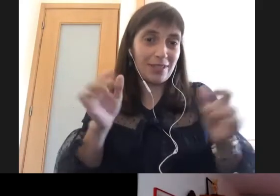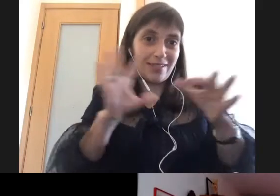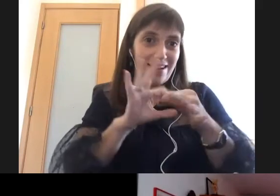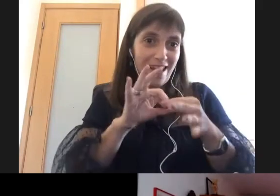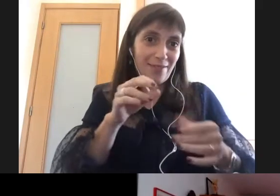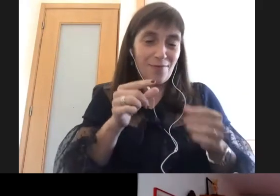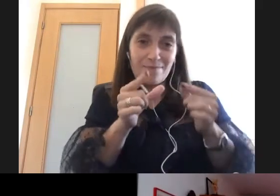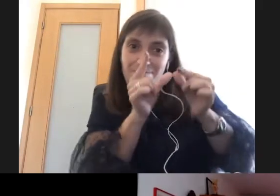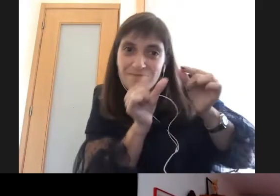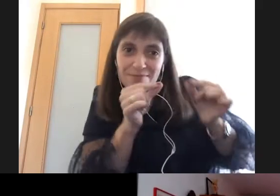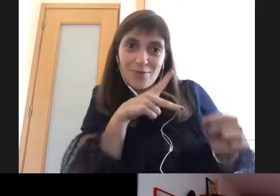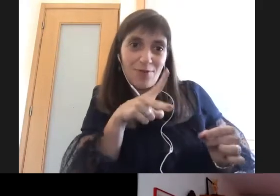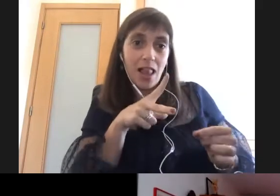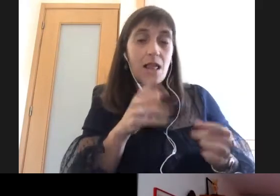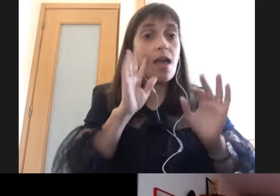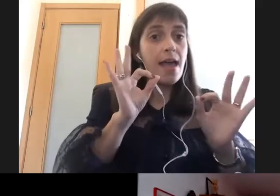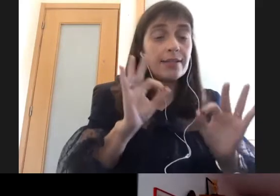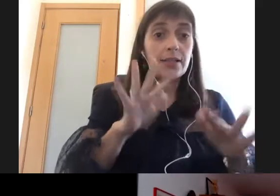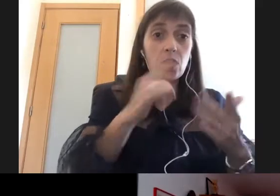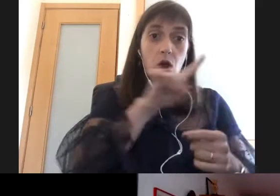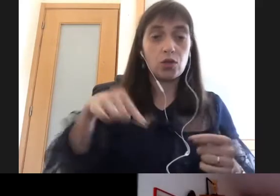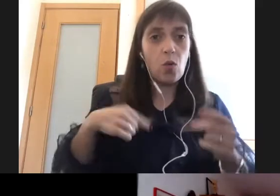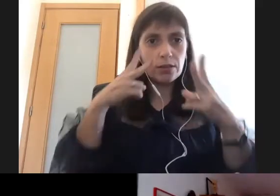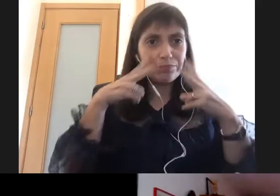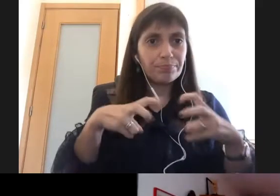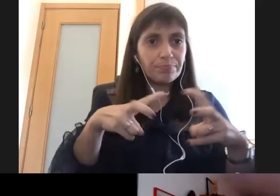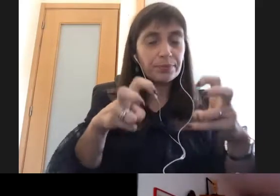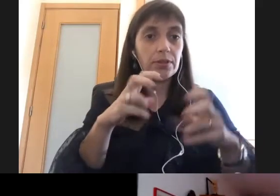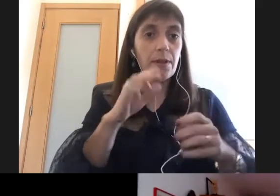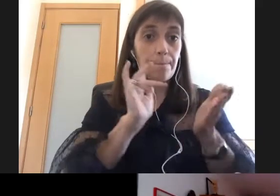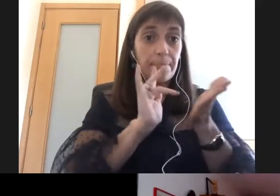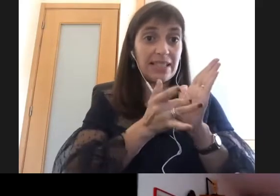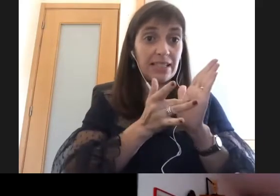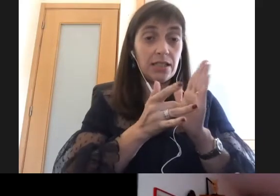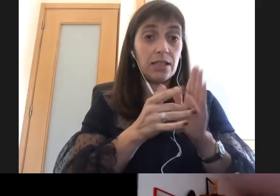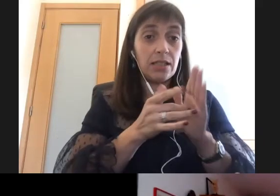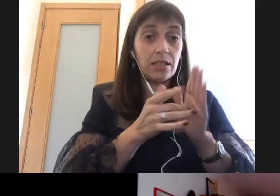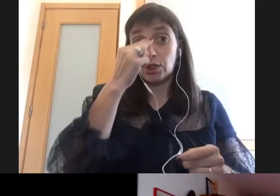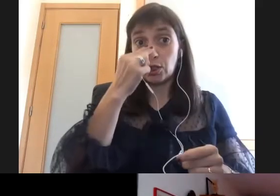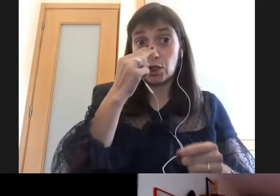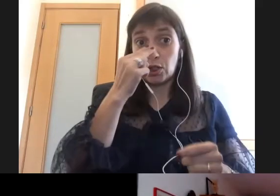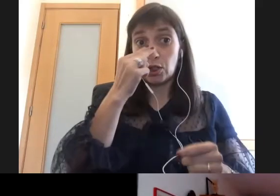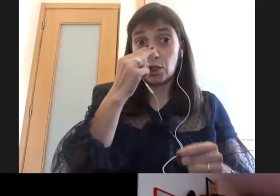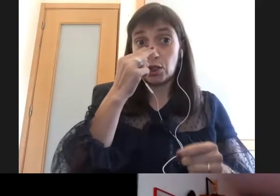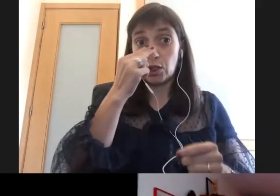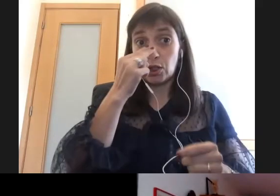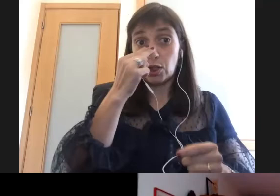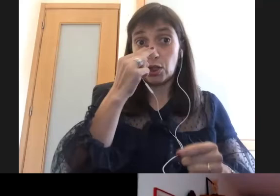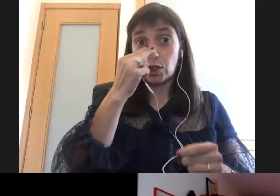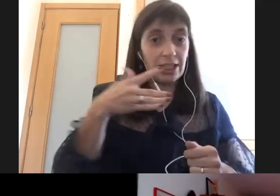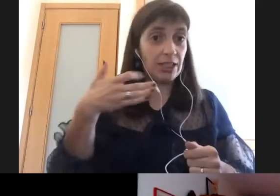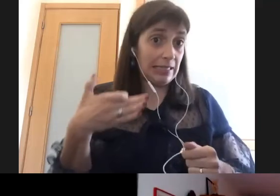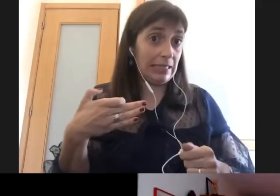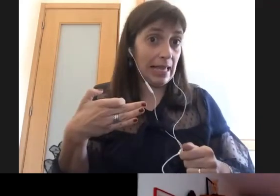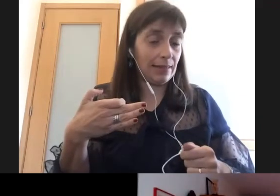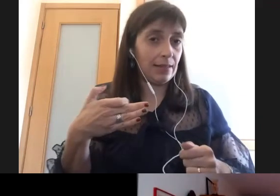Em essência, quando a gente estuda no Brasil, a história do Brasil no século XVI e XVII,